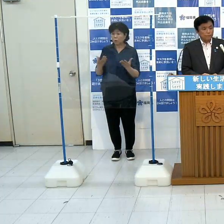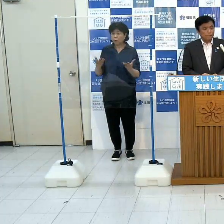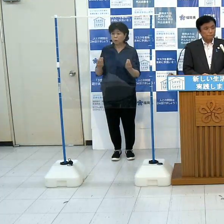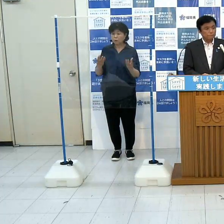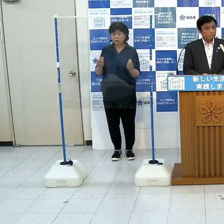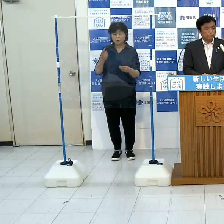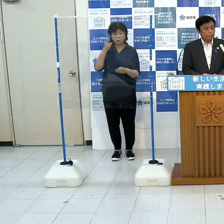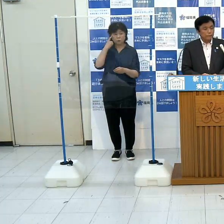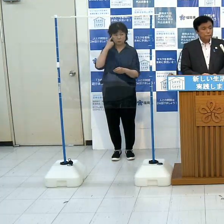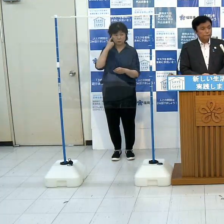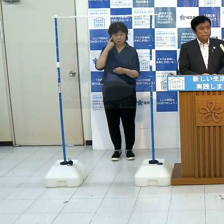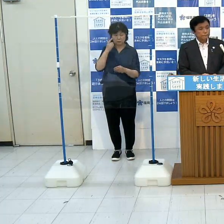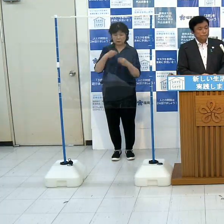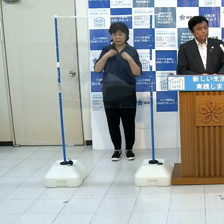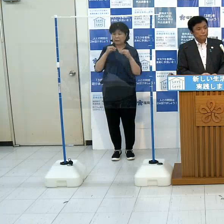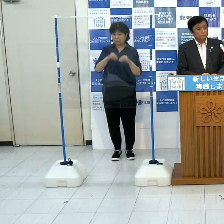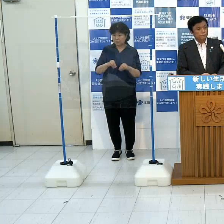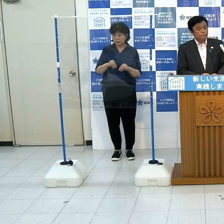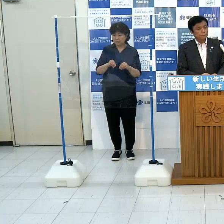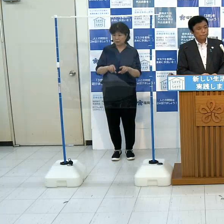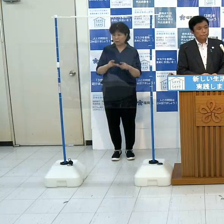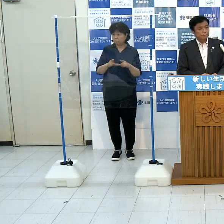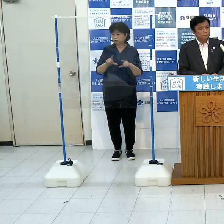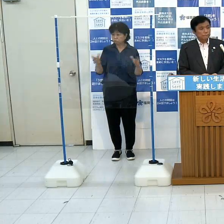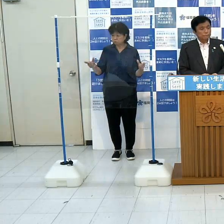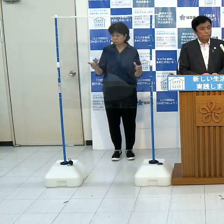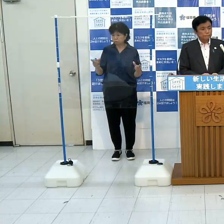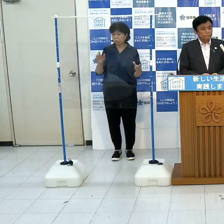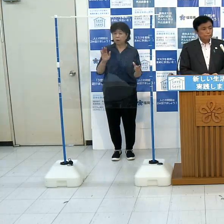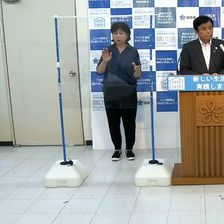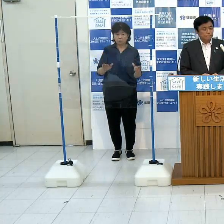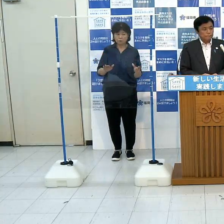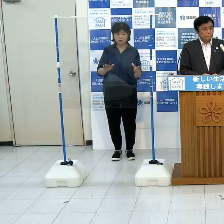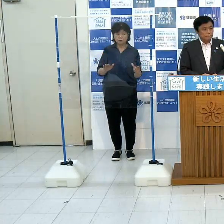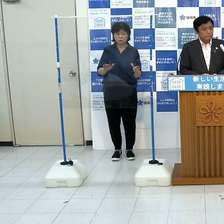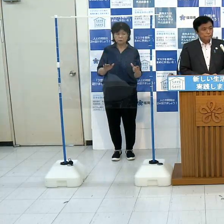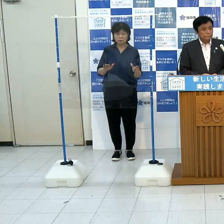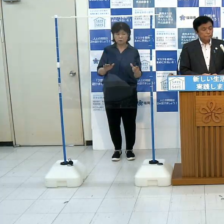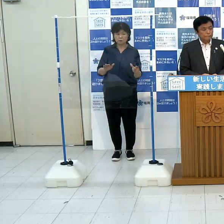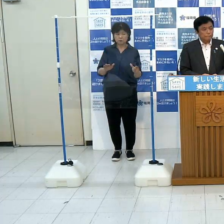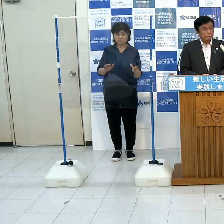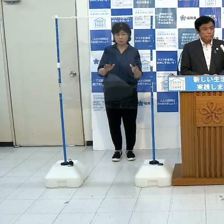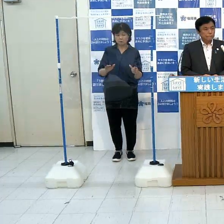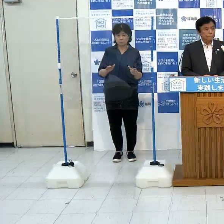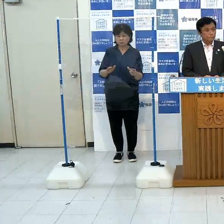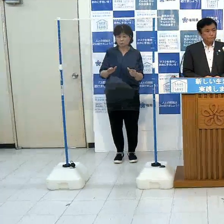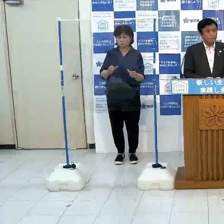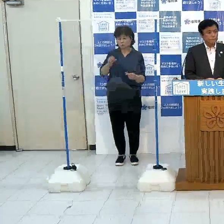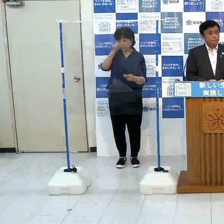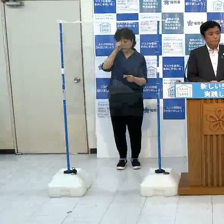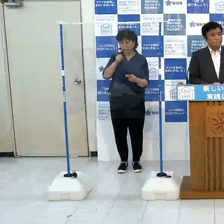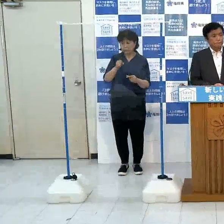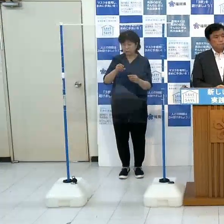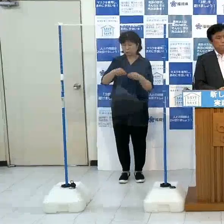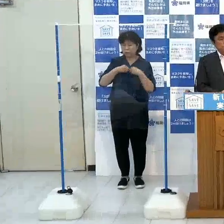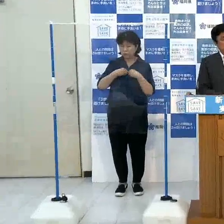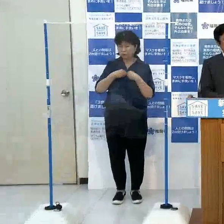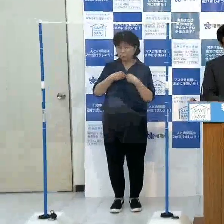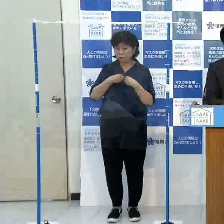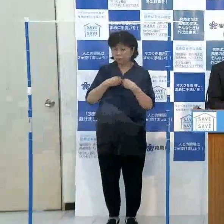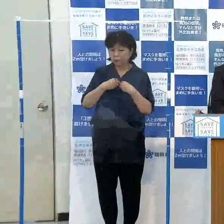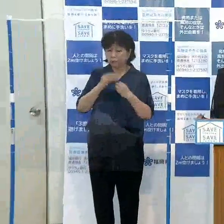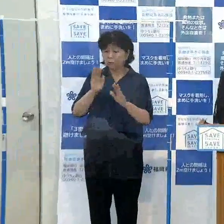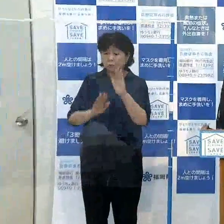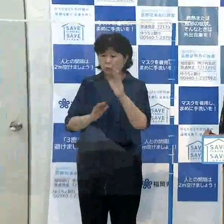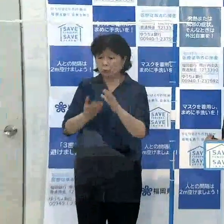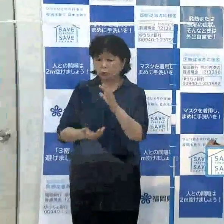います。 だからやはり感染がものすごく大きくなっているけれども、その軽症無症状の人が多いので病床というか医療体制